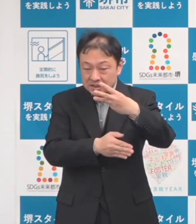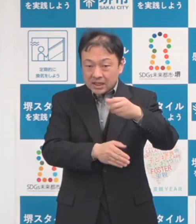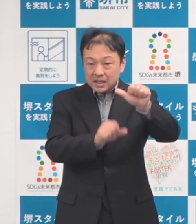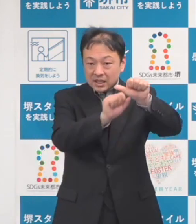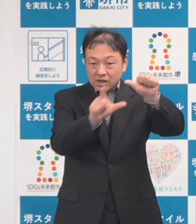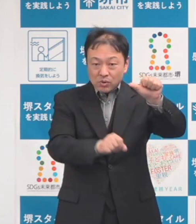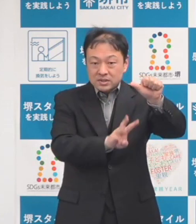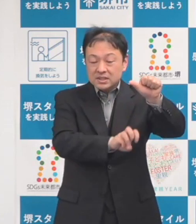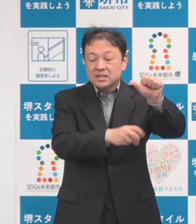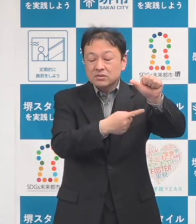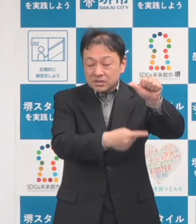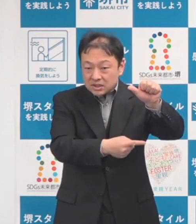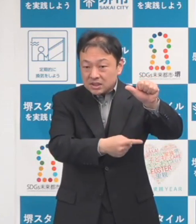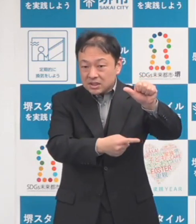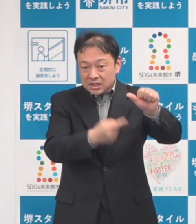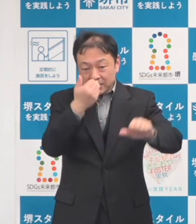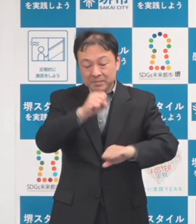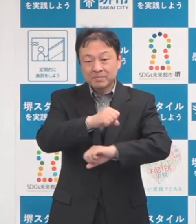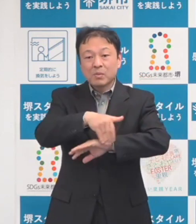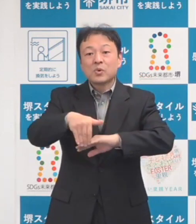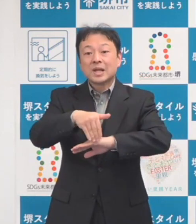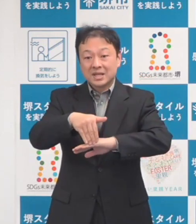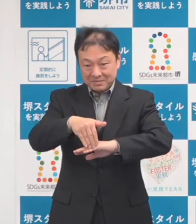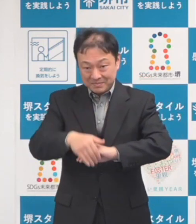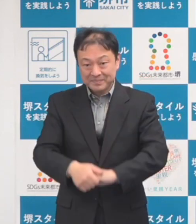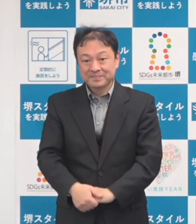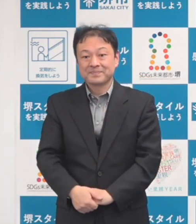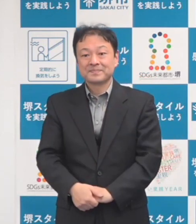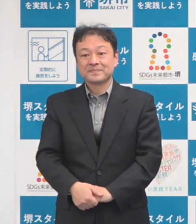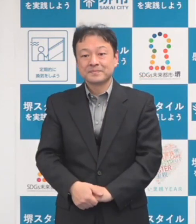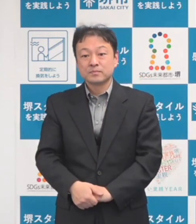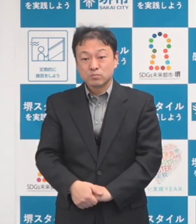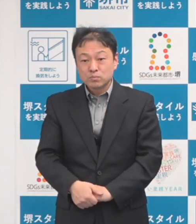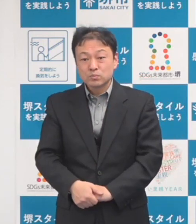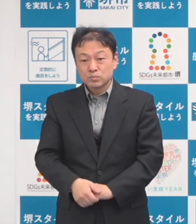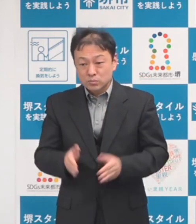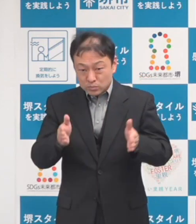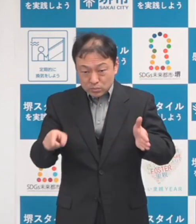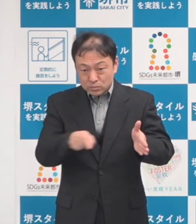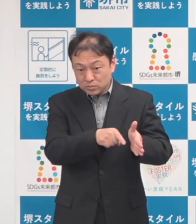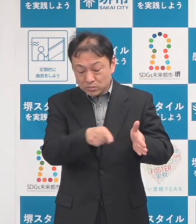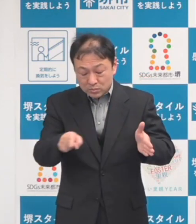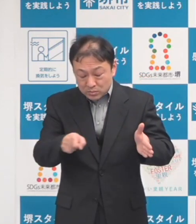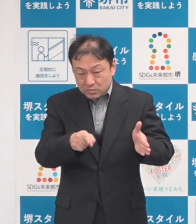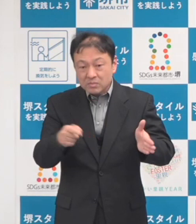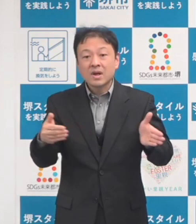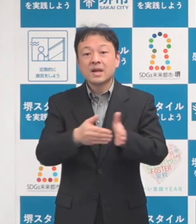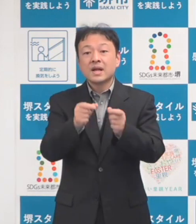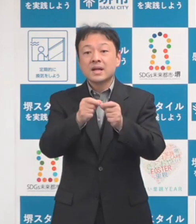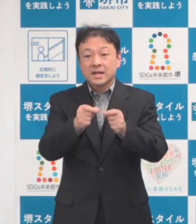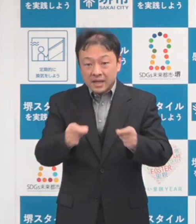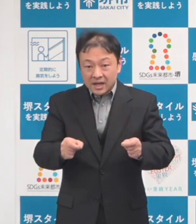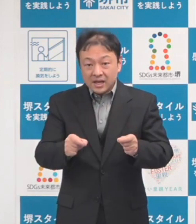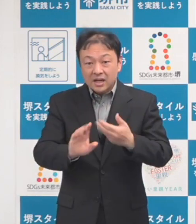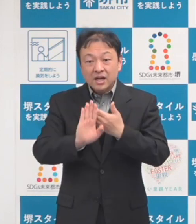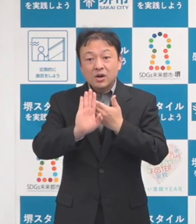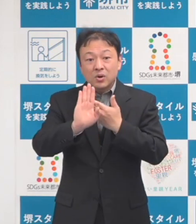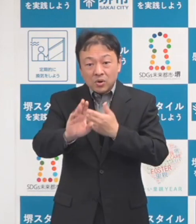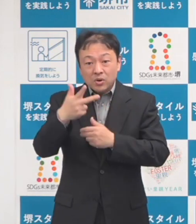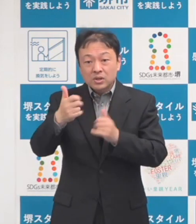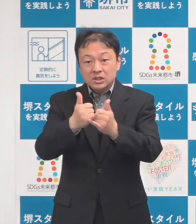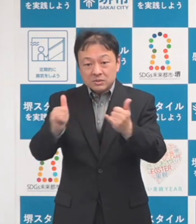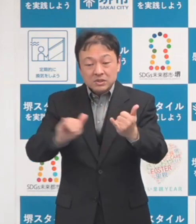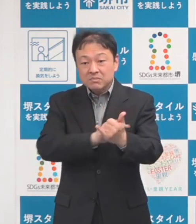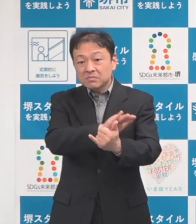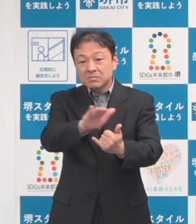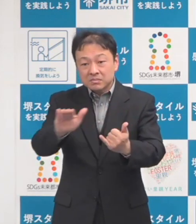までを予定をしておりまして、この結果をもとに今後市民向けにも